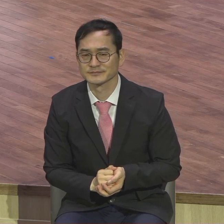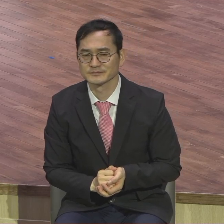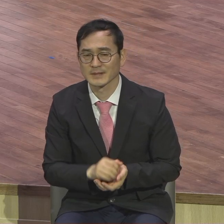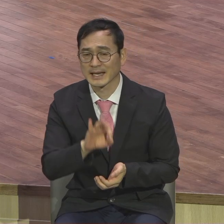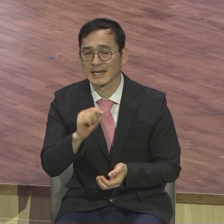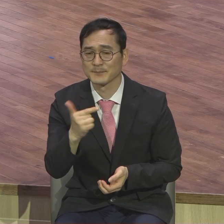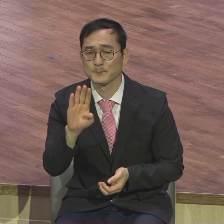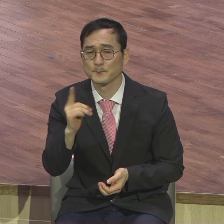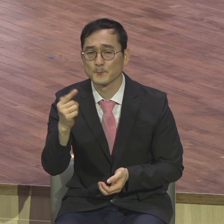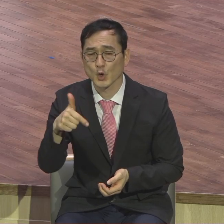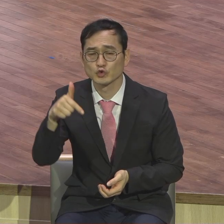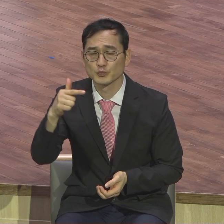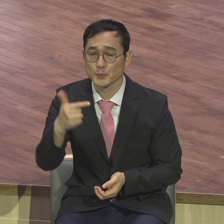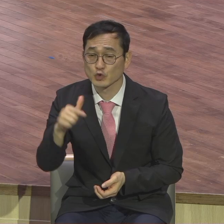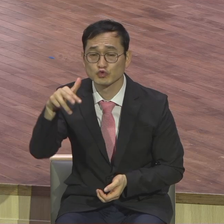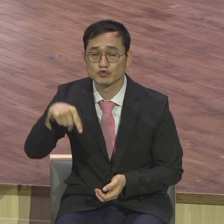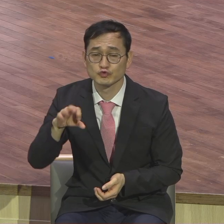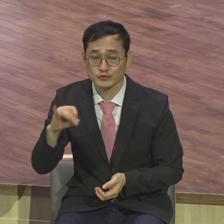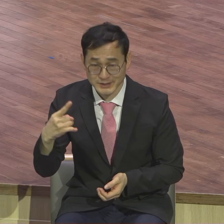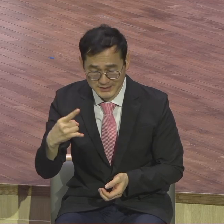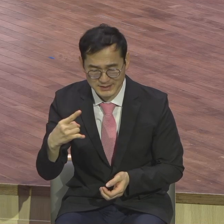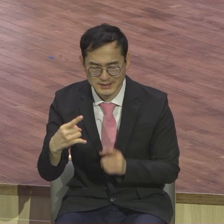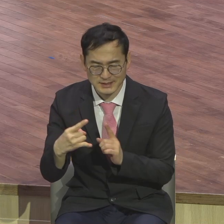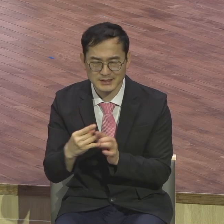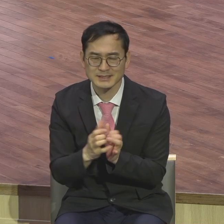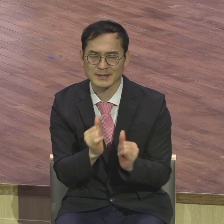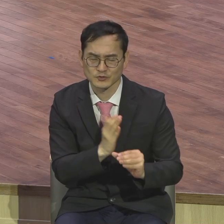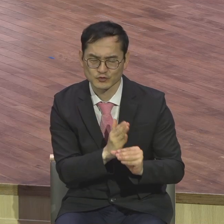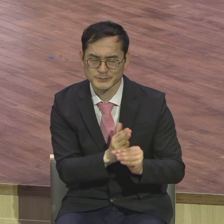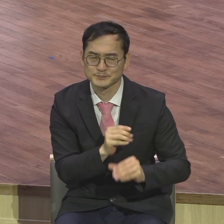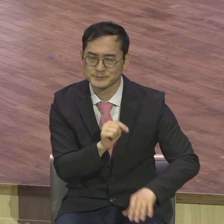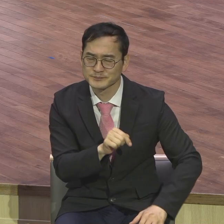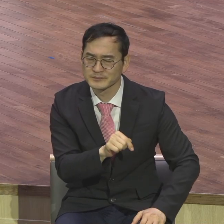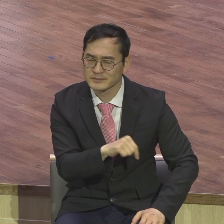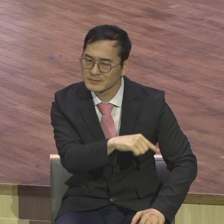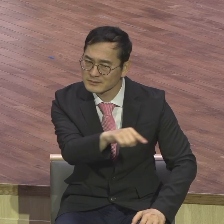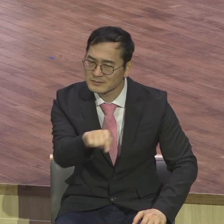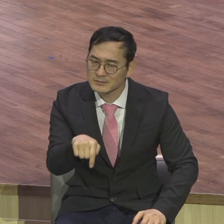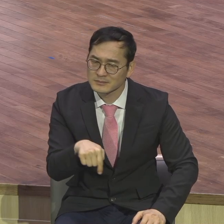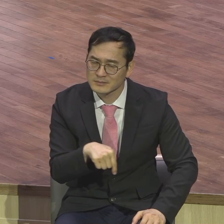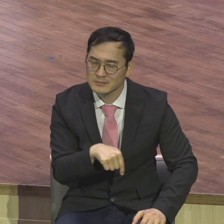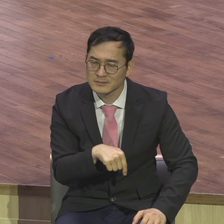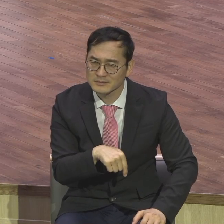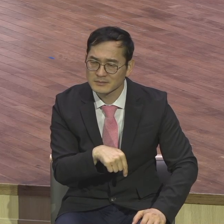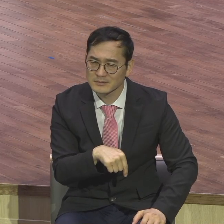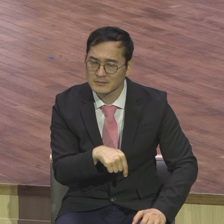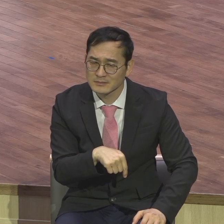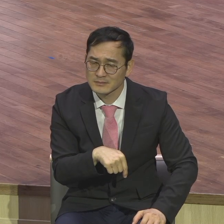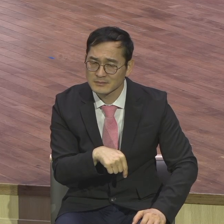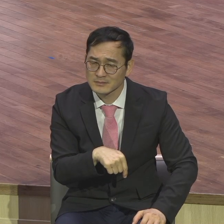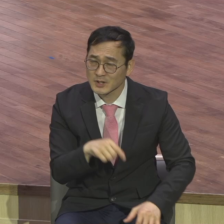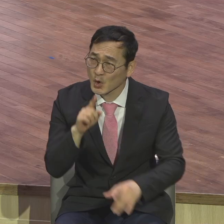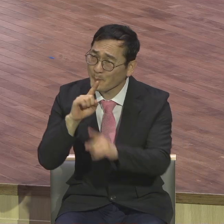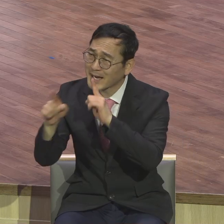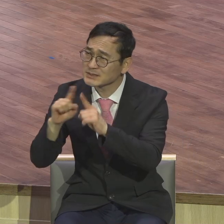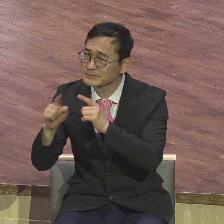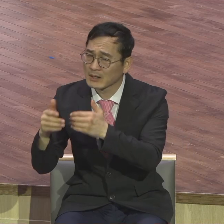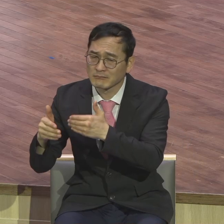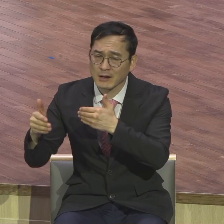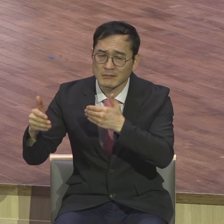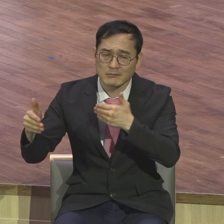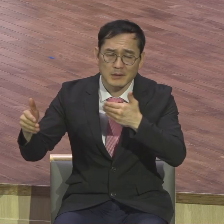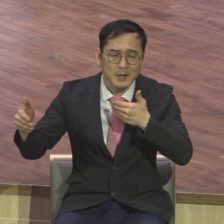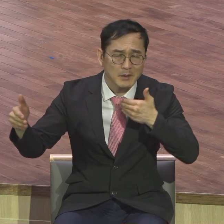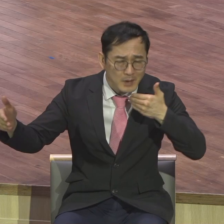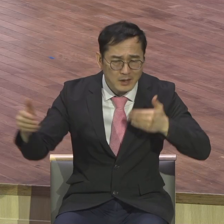인본주의 쓴다고. 그러니까 응답받는 상관은 갈수록 점점점점 멀어지죠. 그게 체질화돼가지고. 그